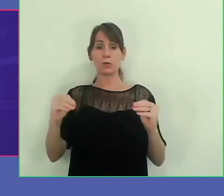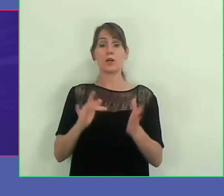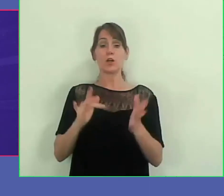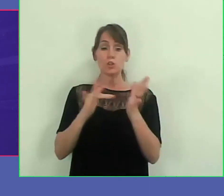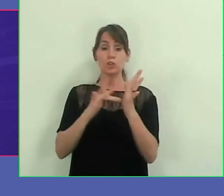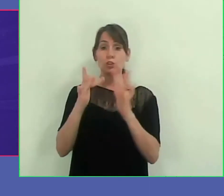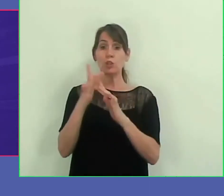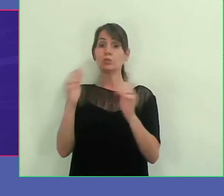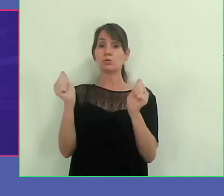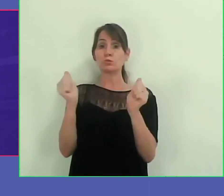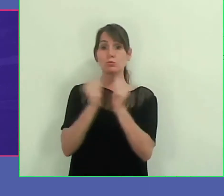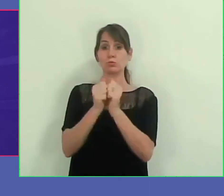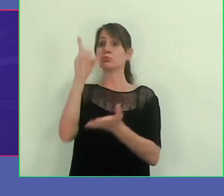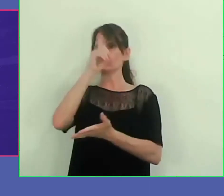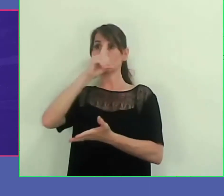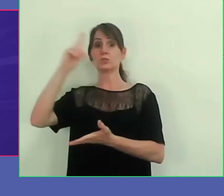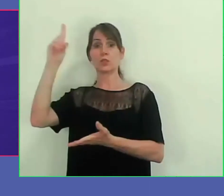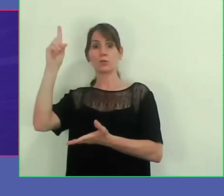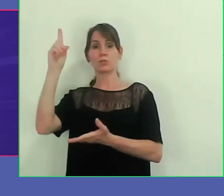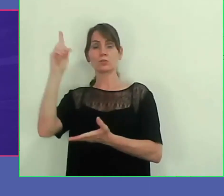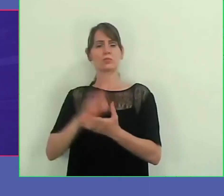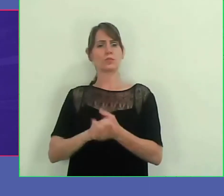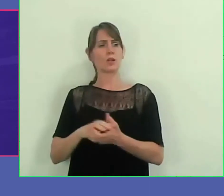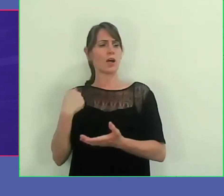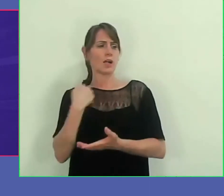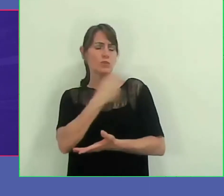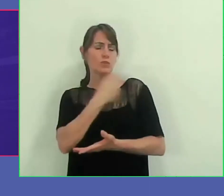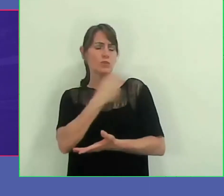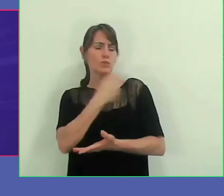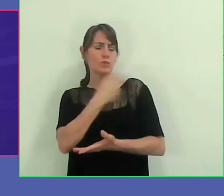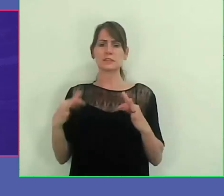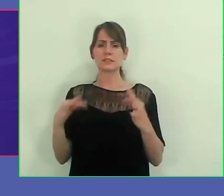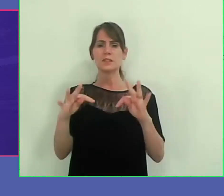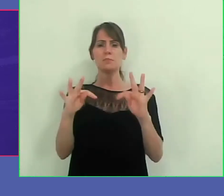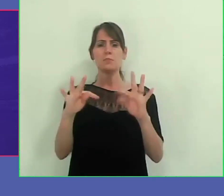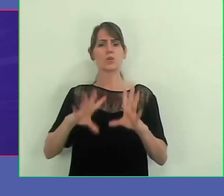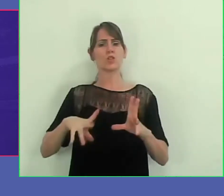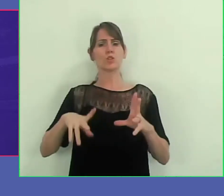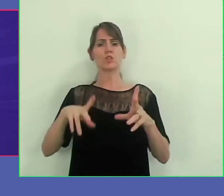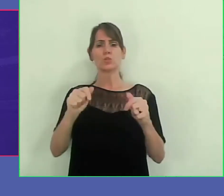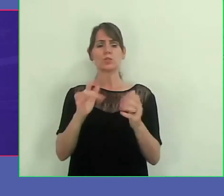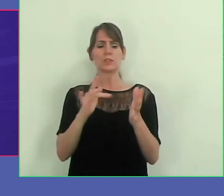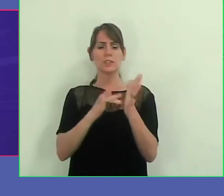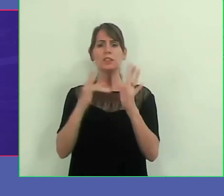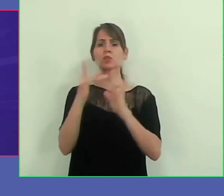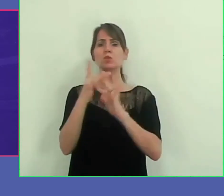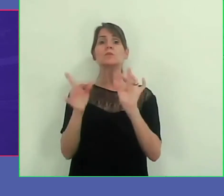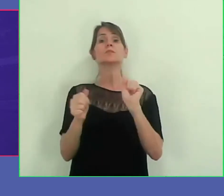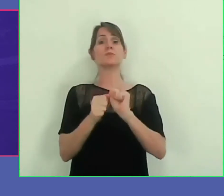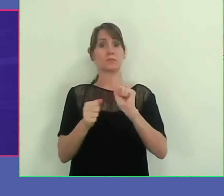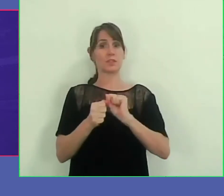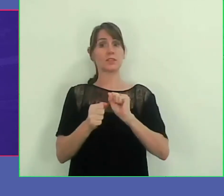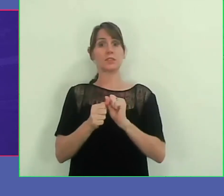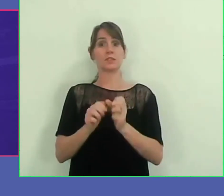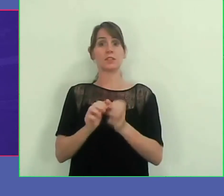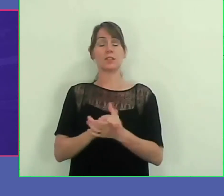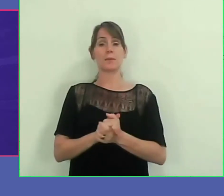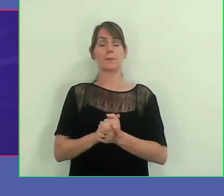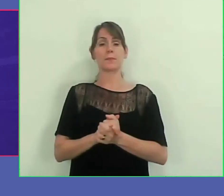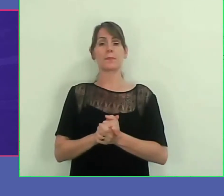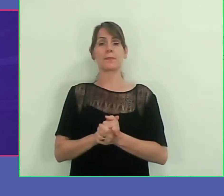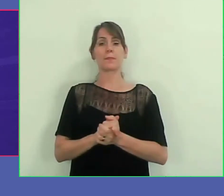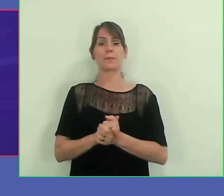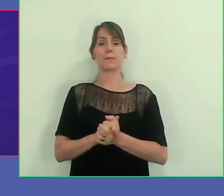de tudo o que ele fez na terra dos judeus e em Jerusalém, ao qual também tiraram a vida, pendurando-o